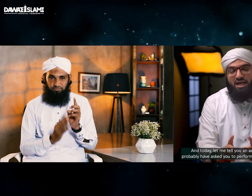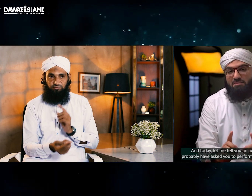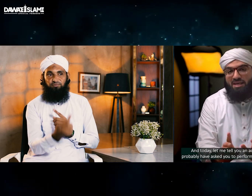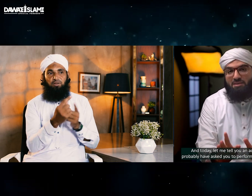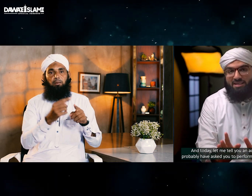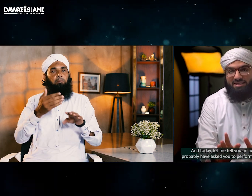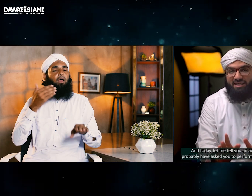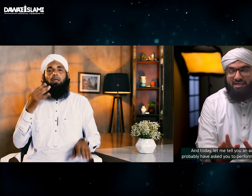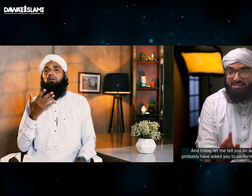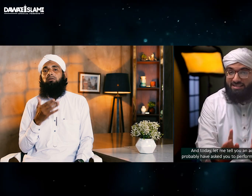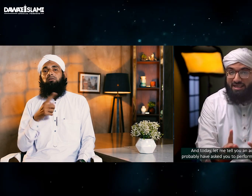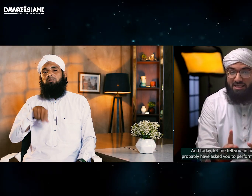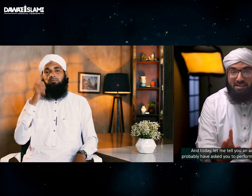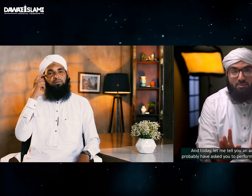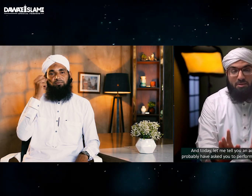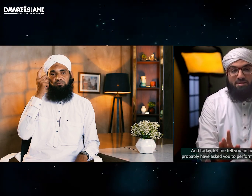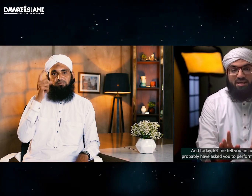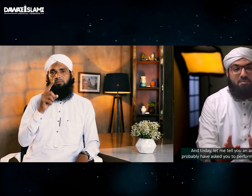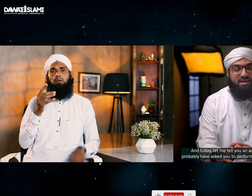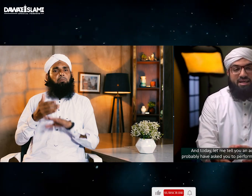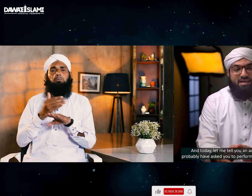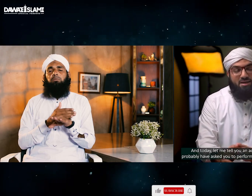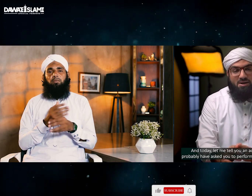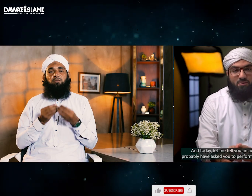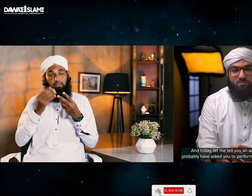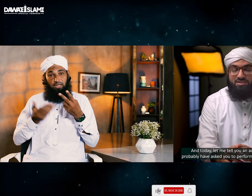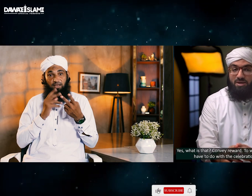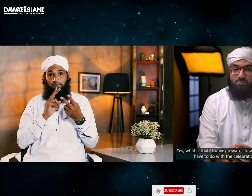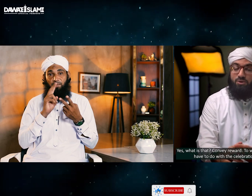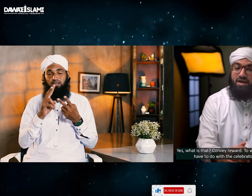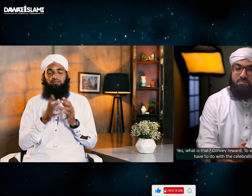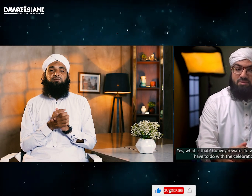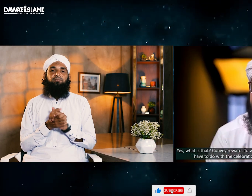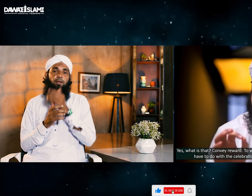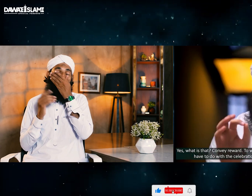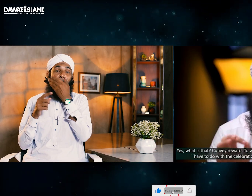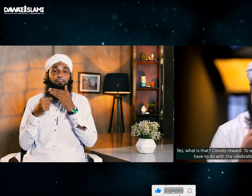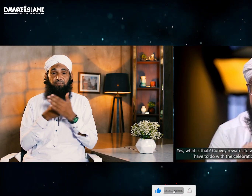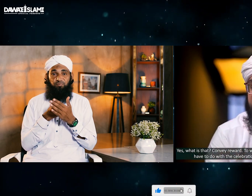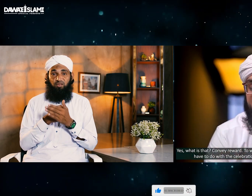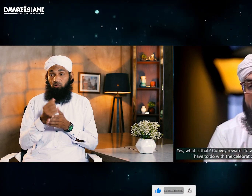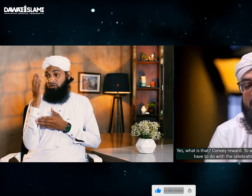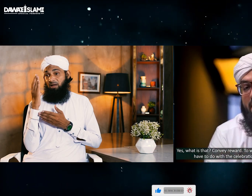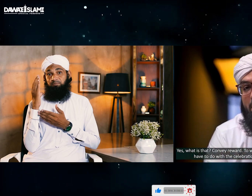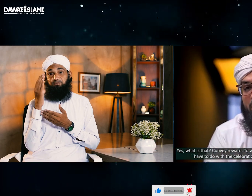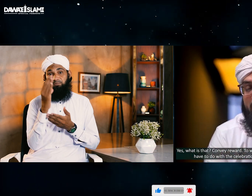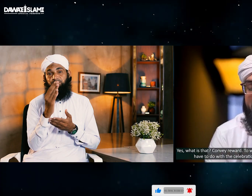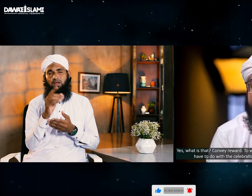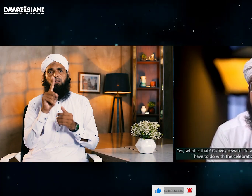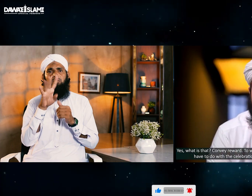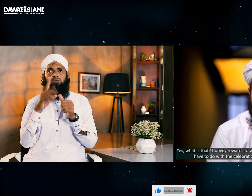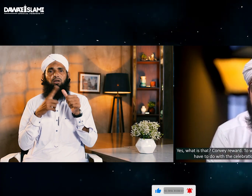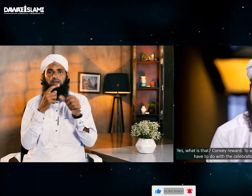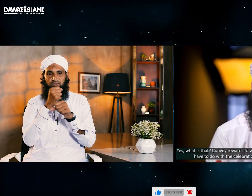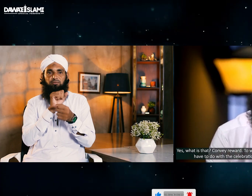کہ شاید پہلے کبھی کسی نے جشن آزادی کے موقع پر یہ کام کرنے کے لیے نہ کہا ہو۔ جی ہاں، وہ کیا ہے؟ ایصال ثواب کیجیے۔ کس لیے؟